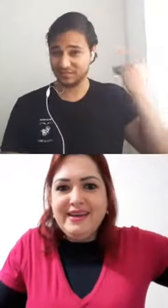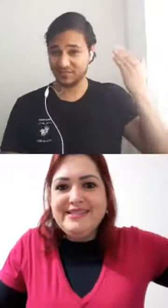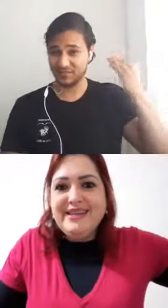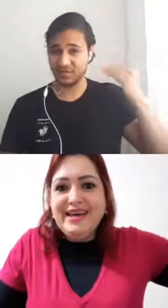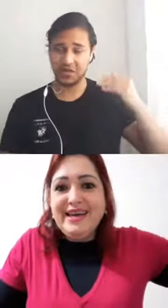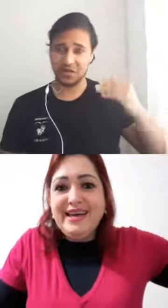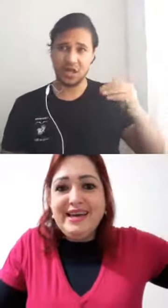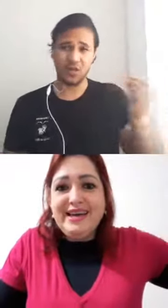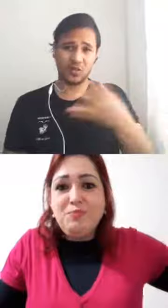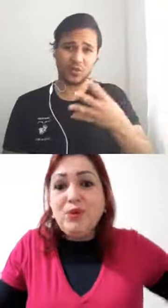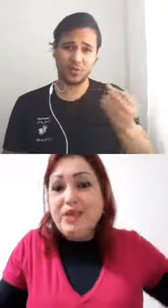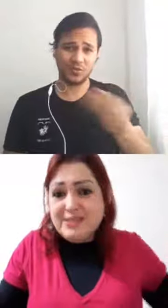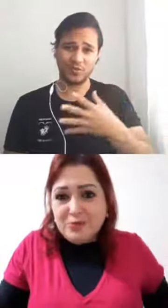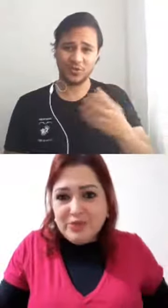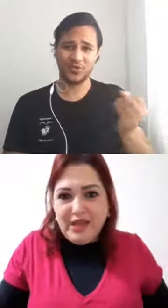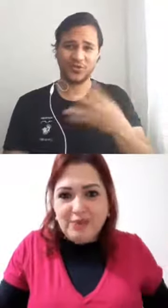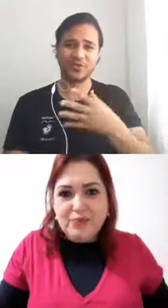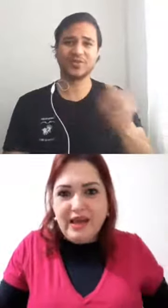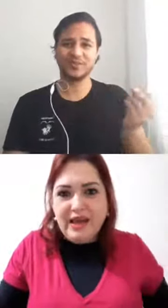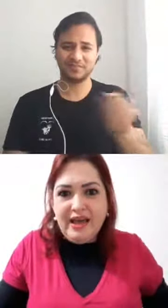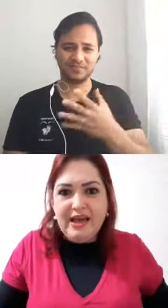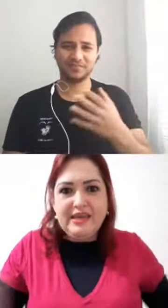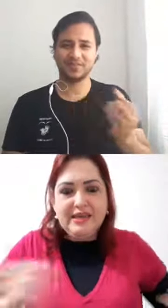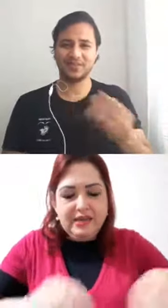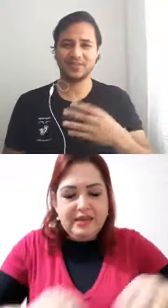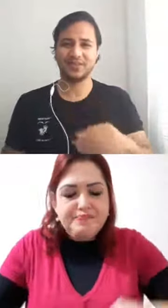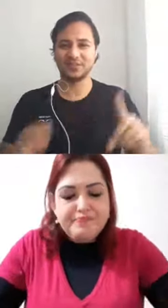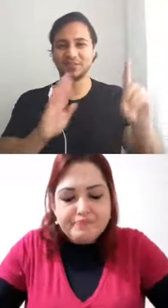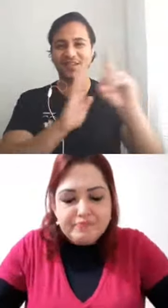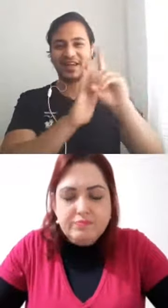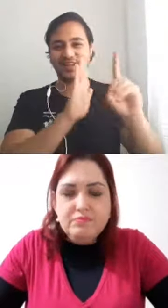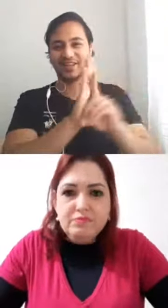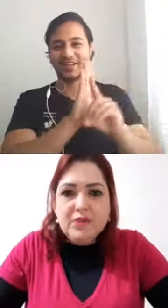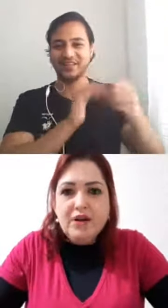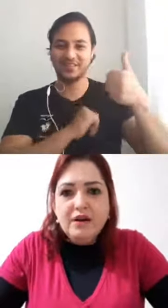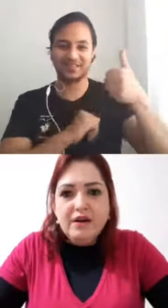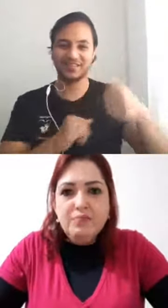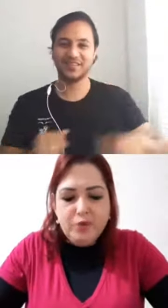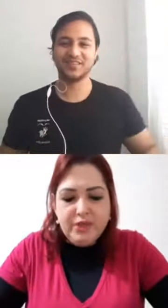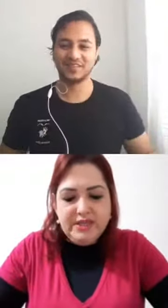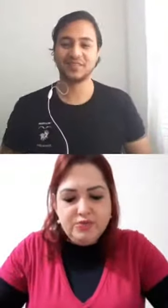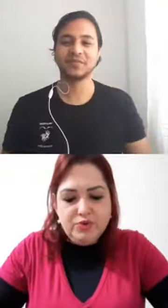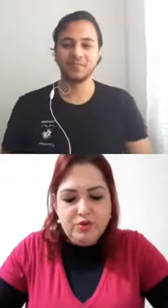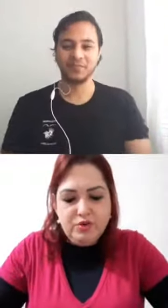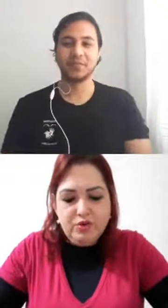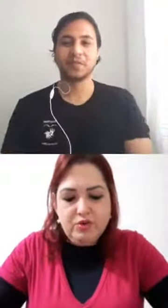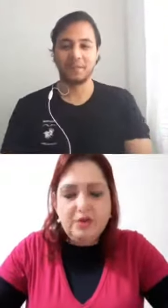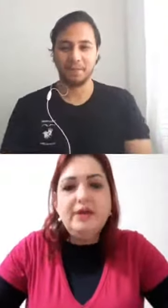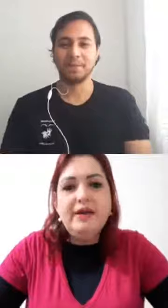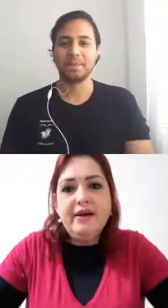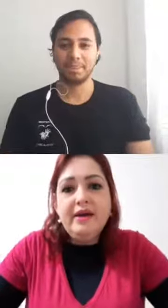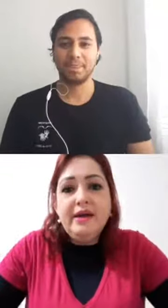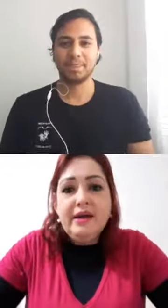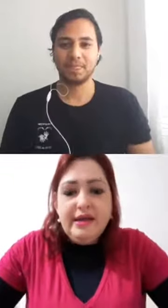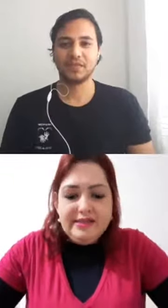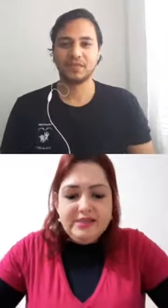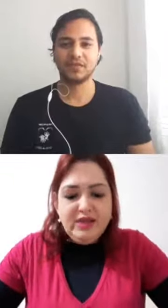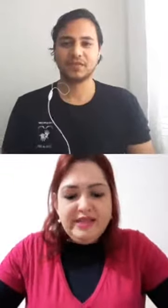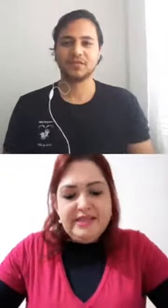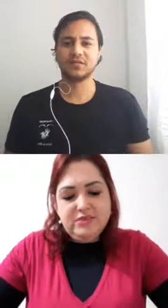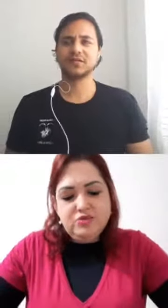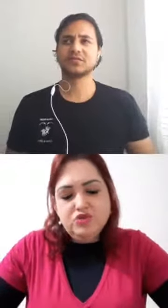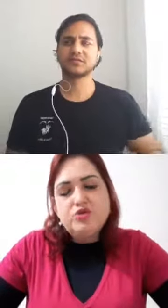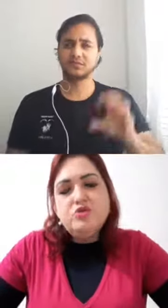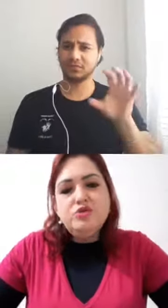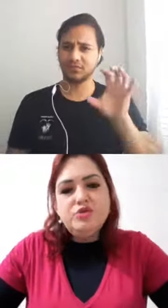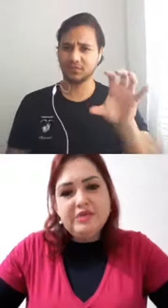quer dizer, é pouquíssimo muito tempo, pouco, né? Aí. Temos uma década. Pouquíssimo. Só que